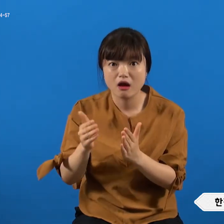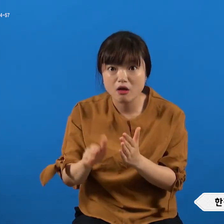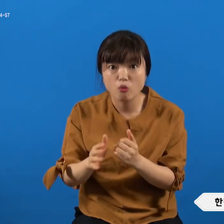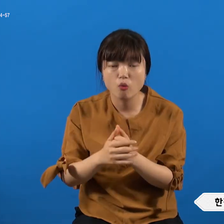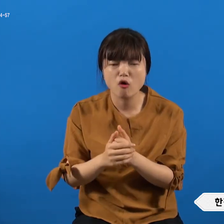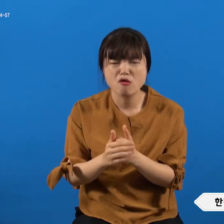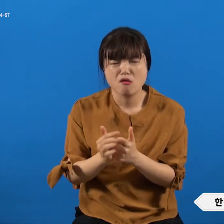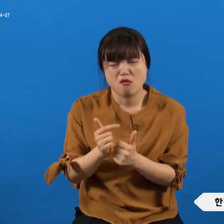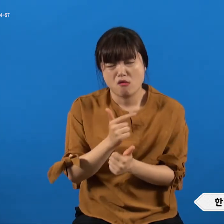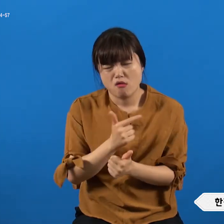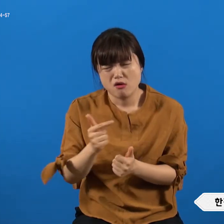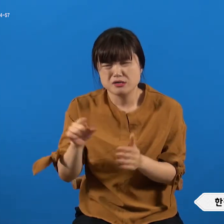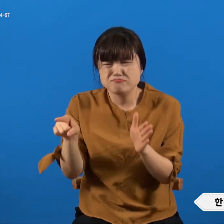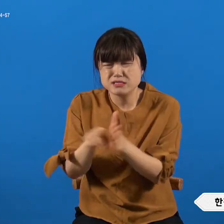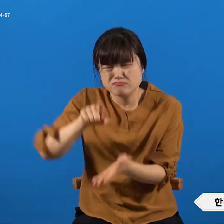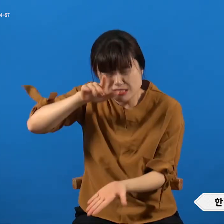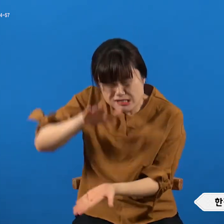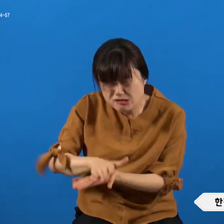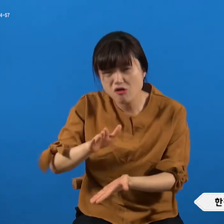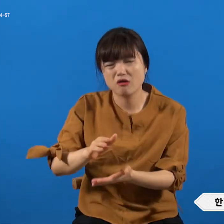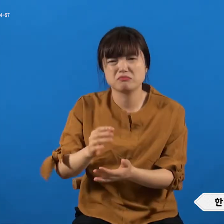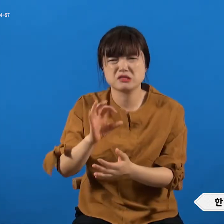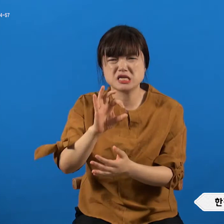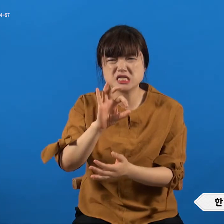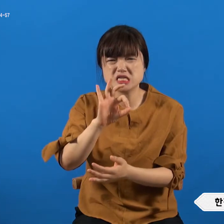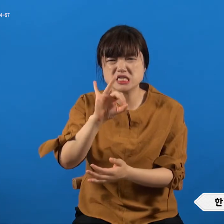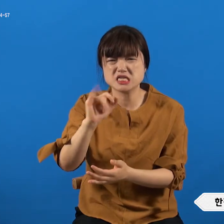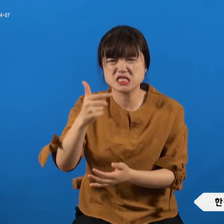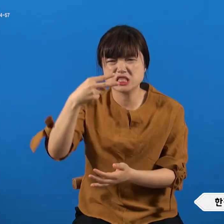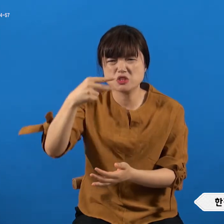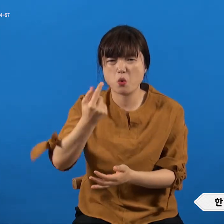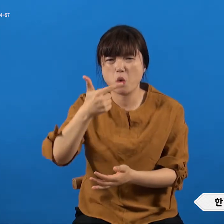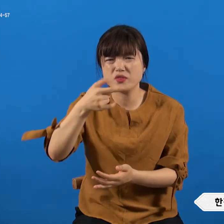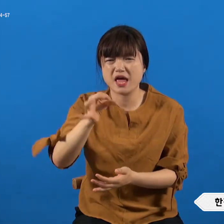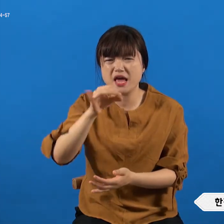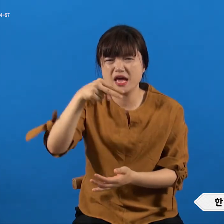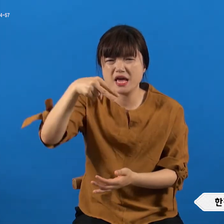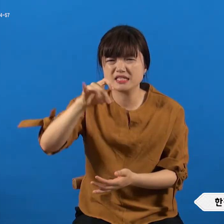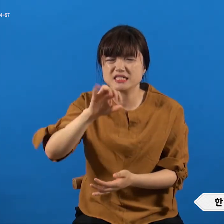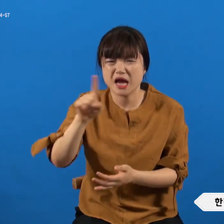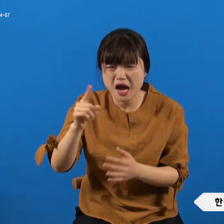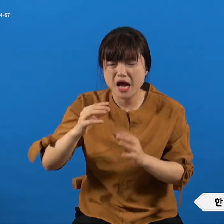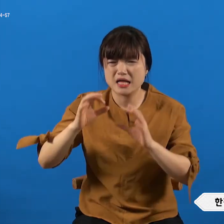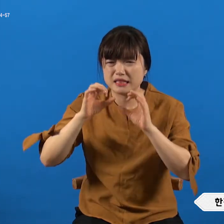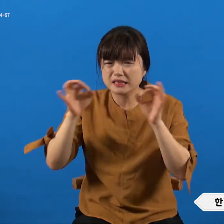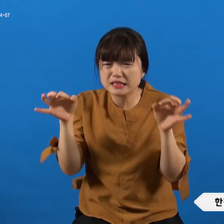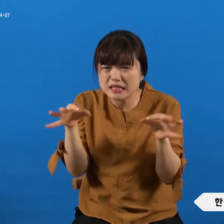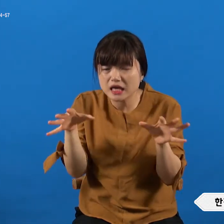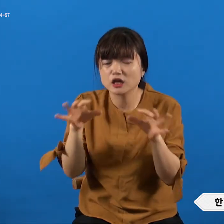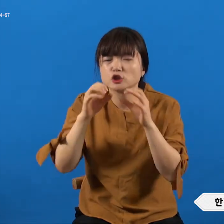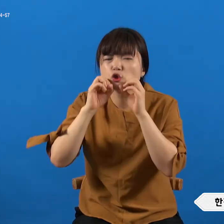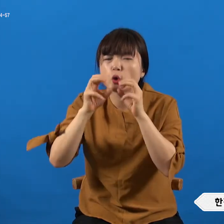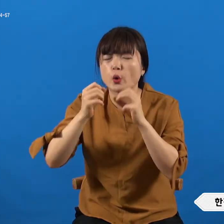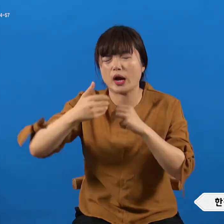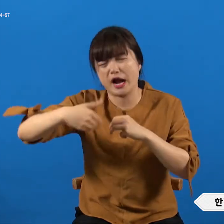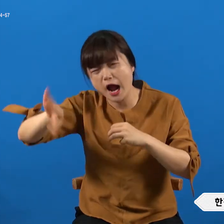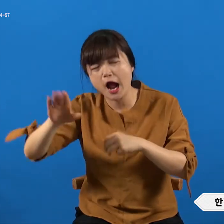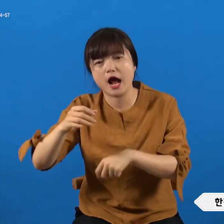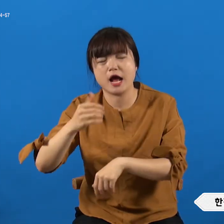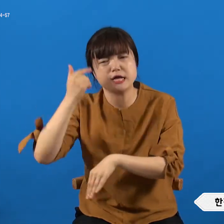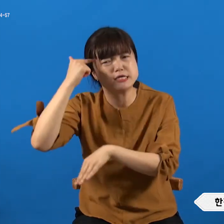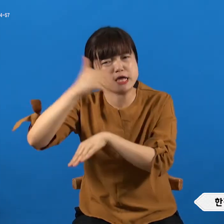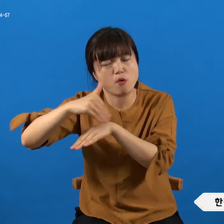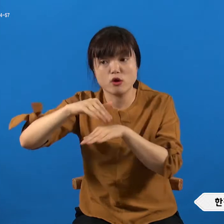그냥 열심히 뜨거워가지고 인도네시아로 단기 선교 간다. 지금 준비를 시작했습니다. 단기 선교 팀이